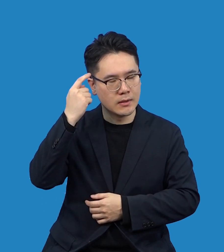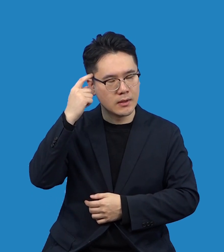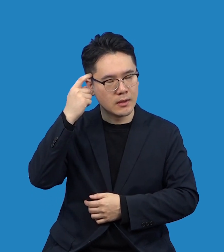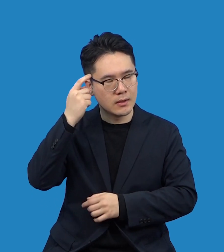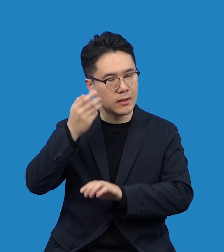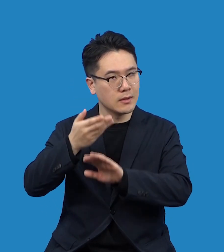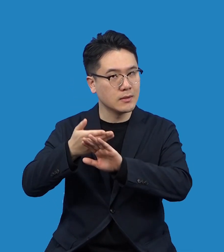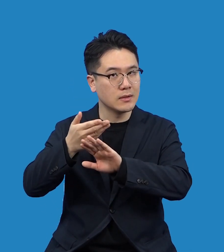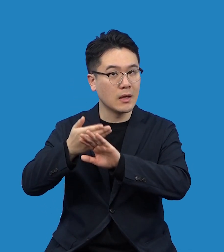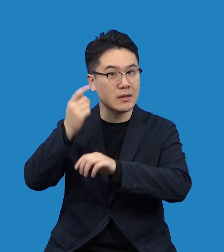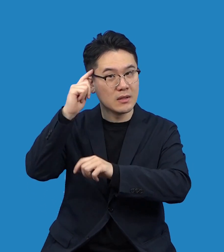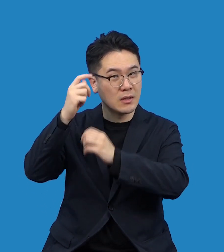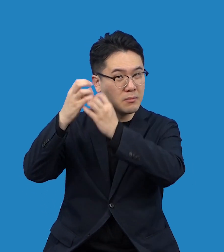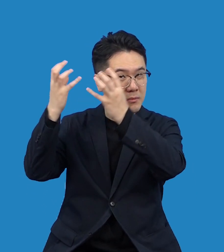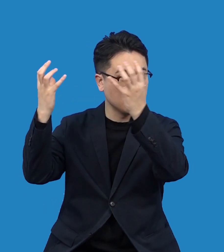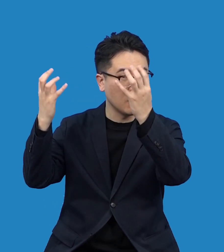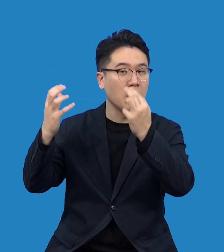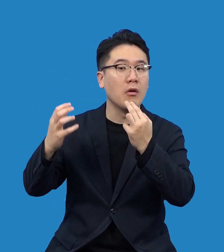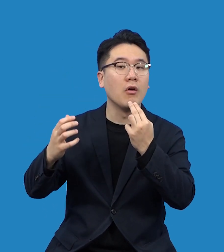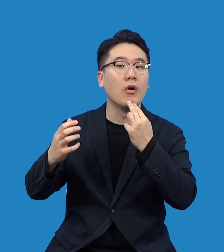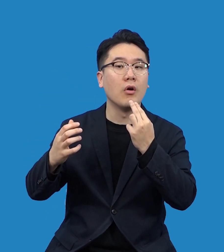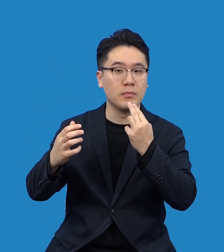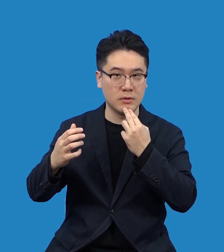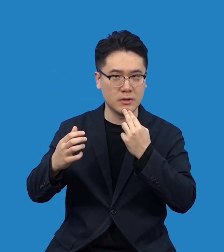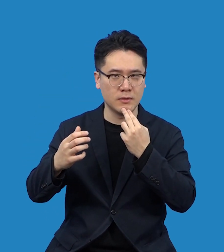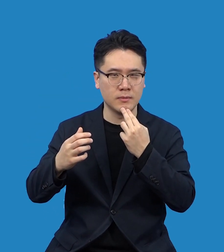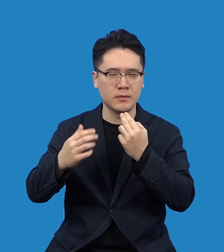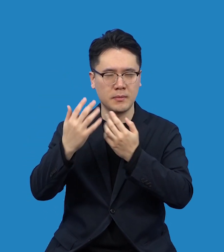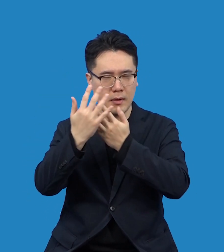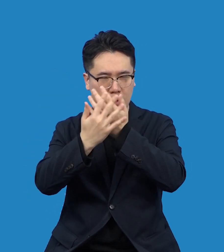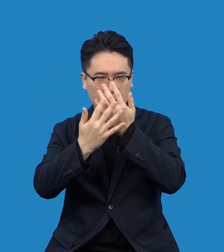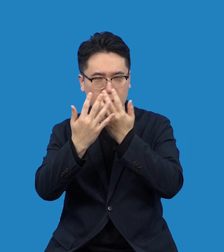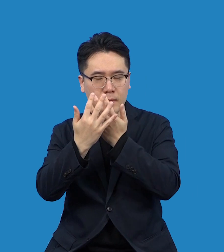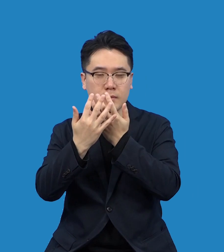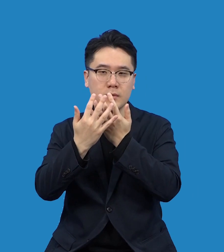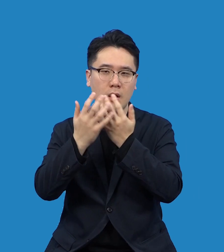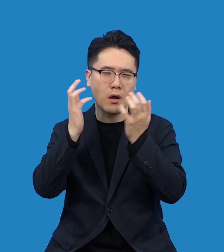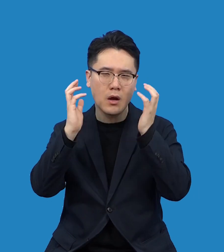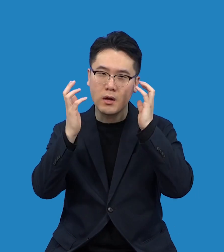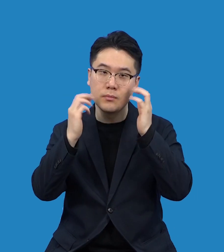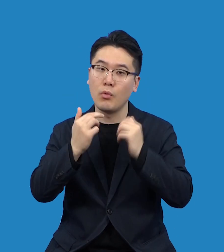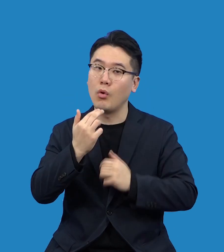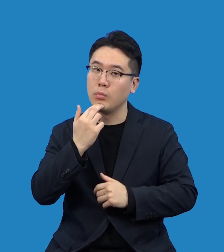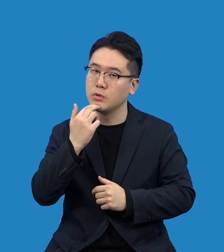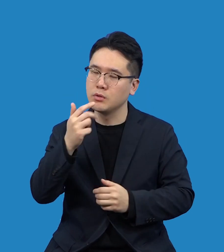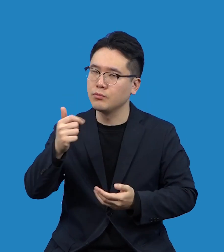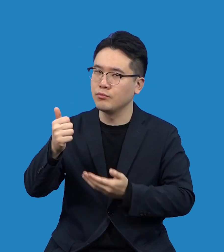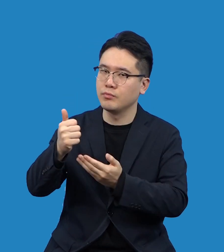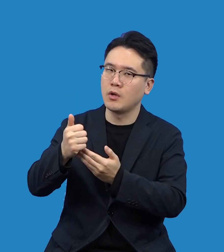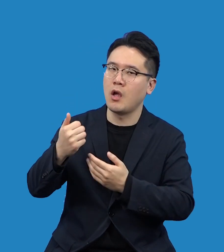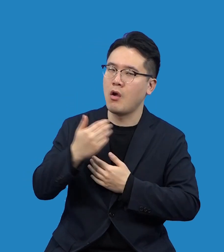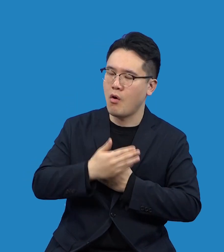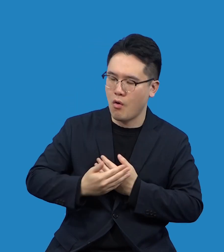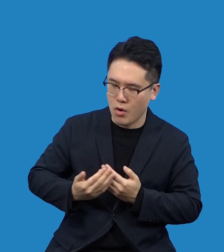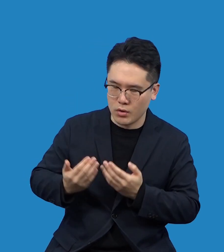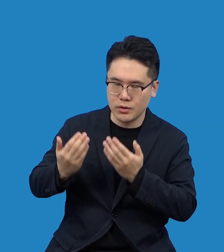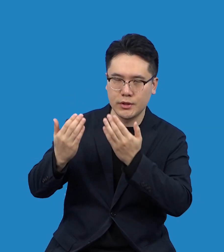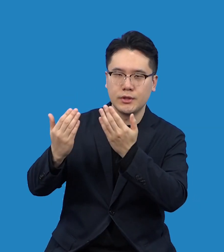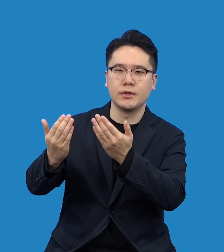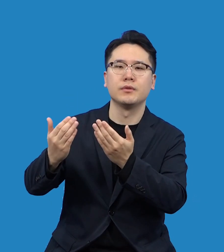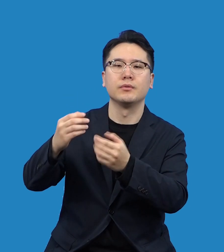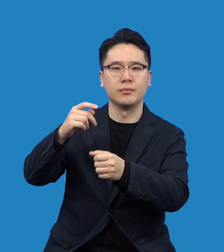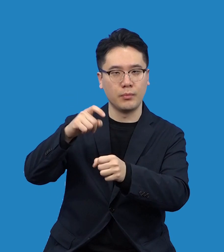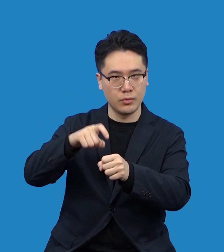없이 헛갈림이 없이 주님께 헌신하도록 하려는 겁니다.